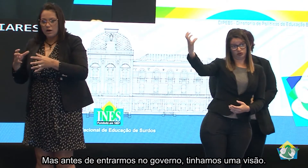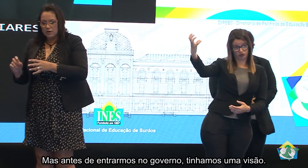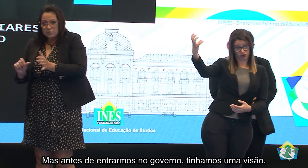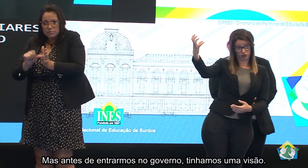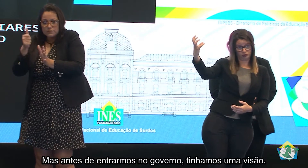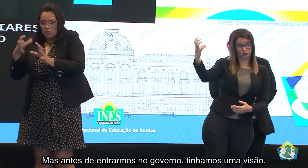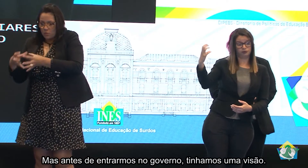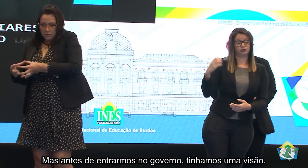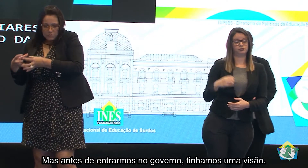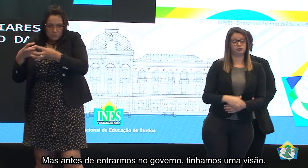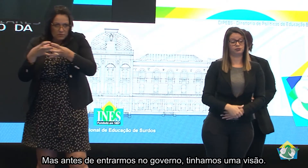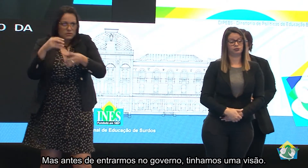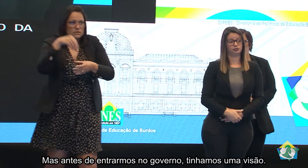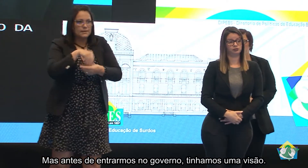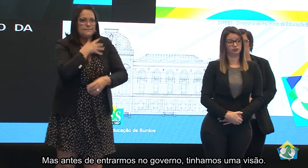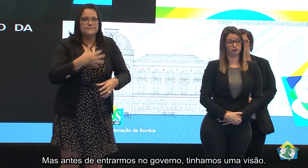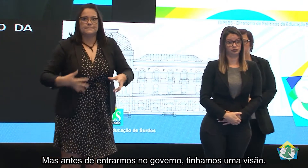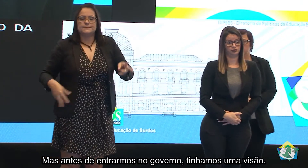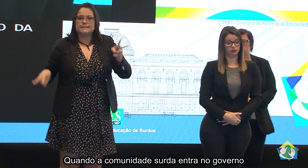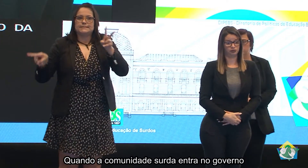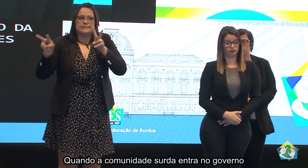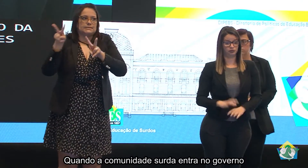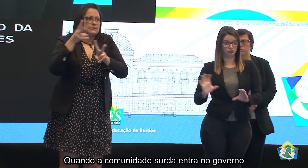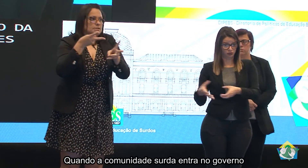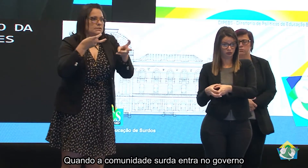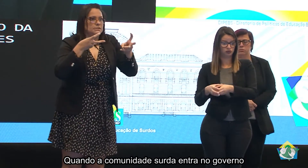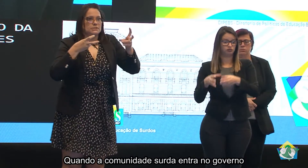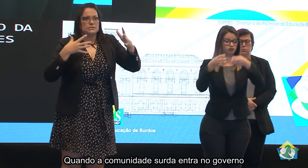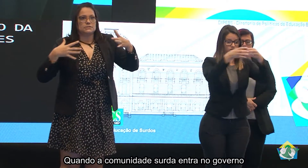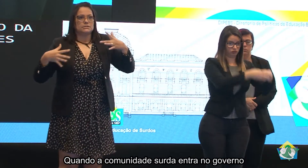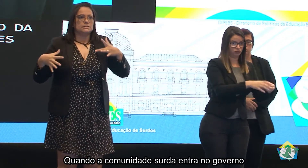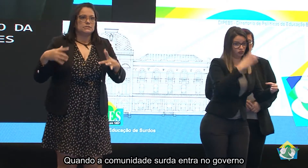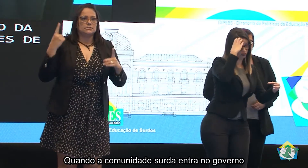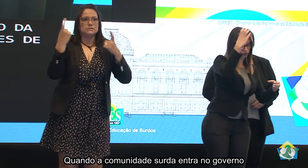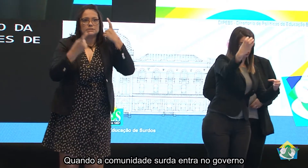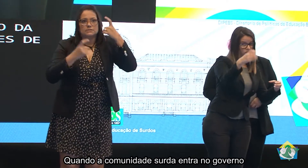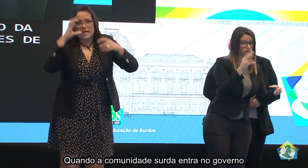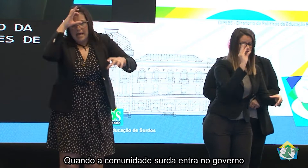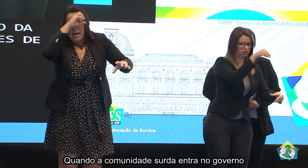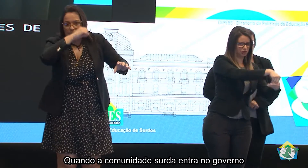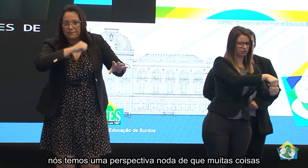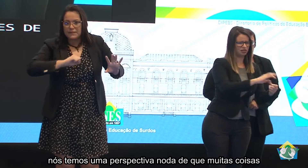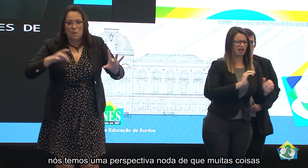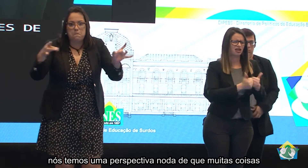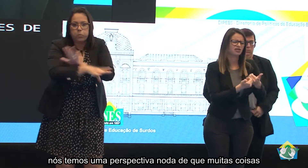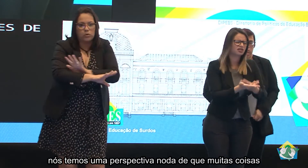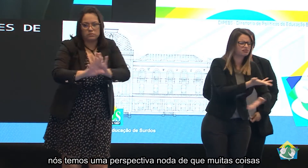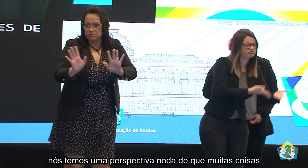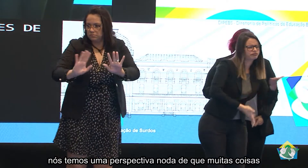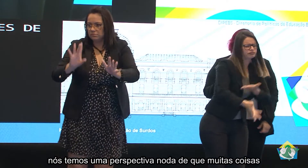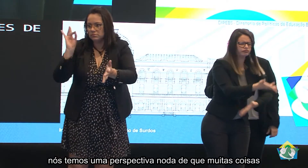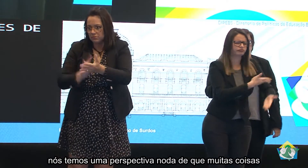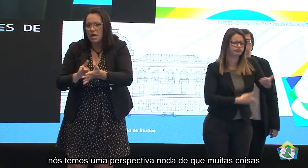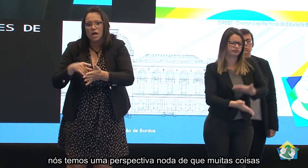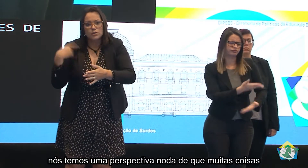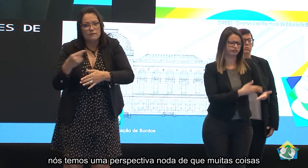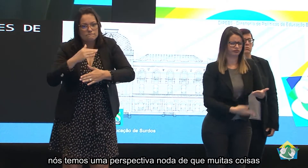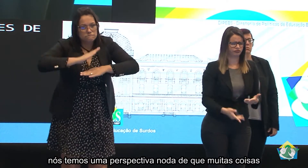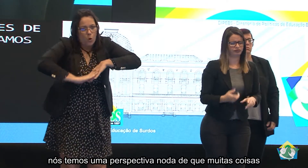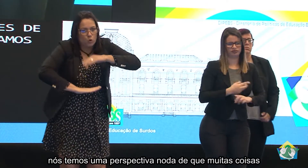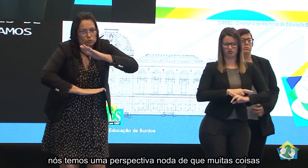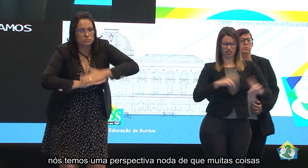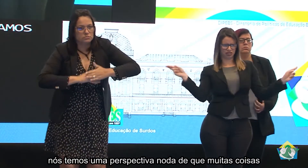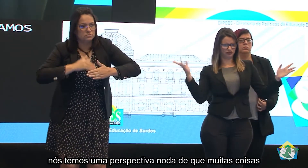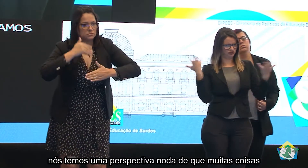entrarmos no governo, tínhamos uma visão. Quando a comunidade surda entra no governo, a gente tem uma perspectiva